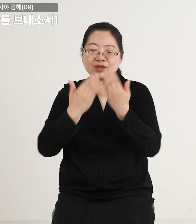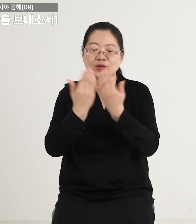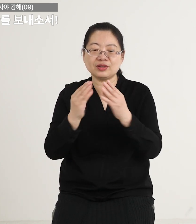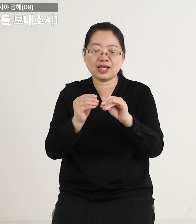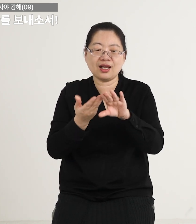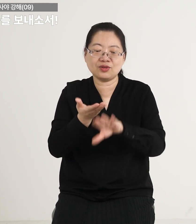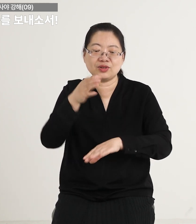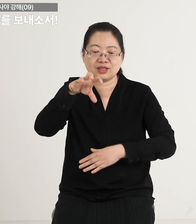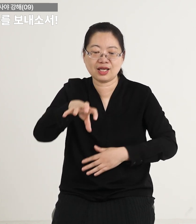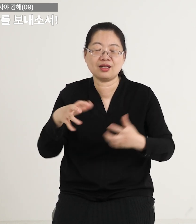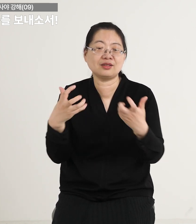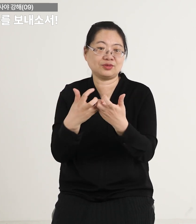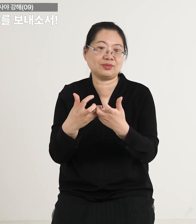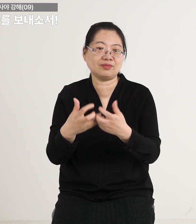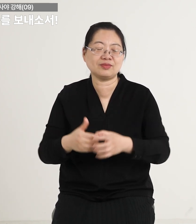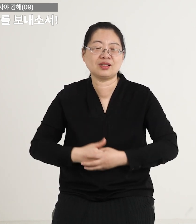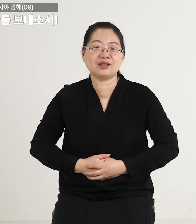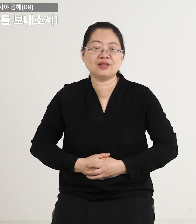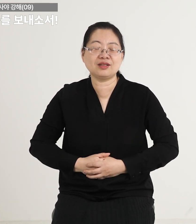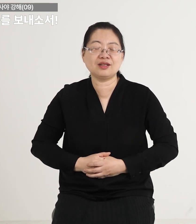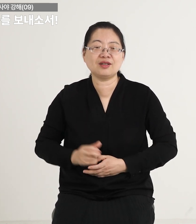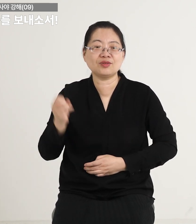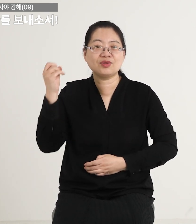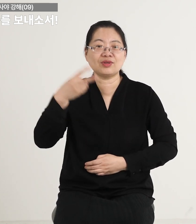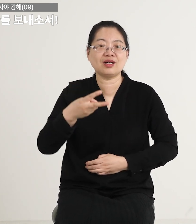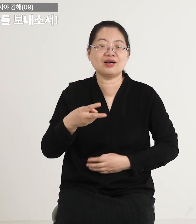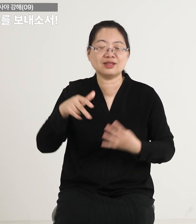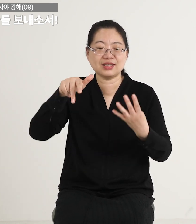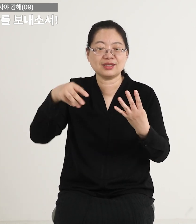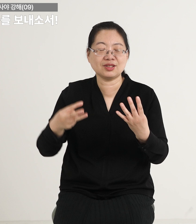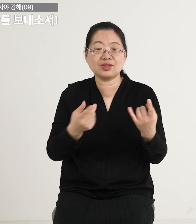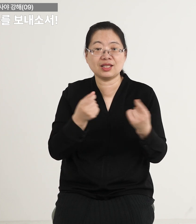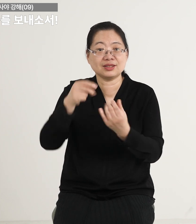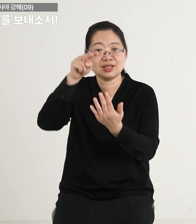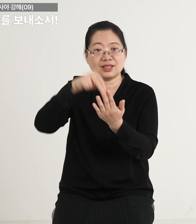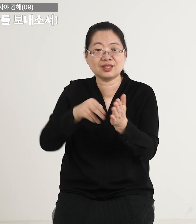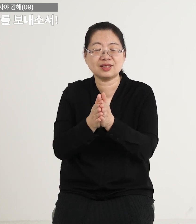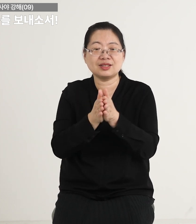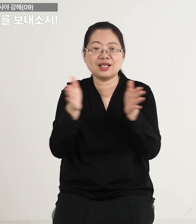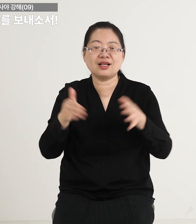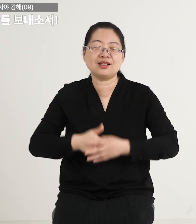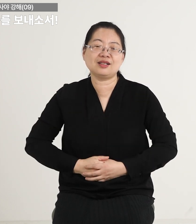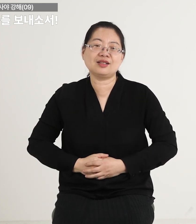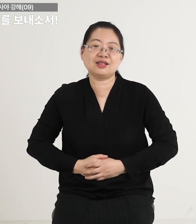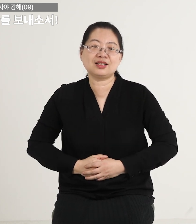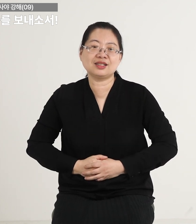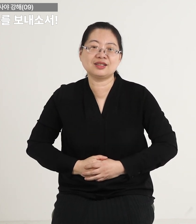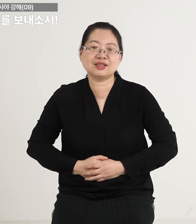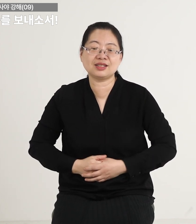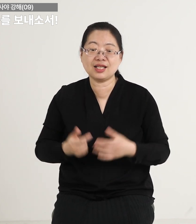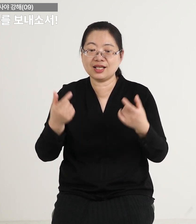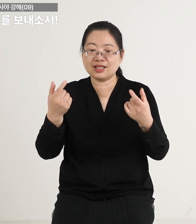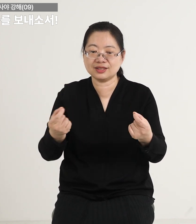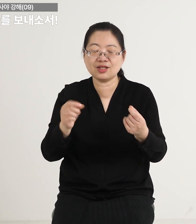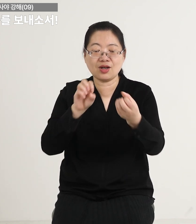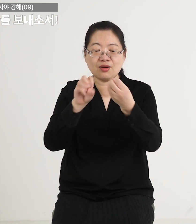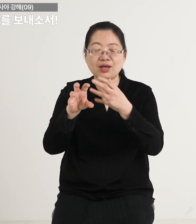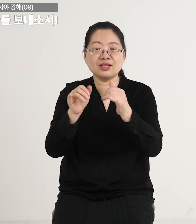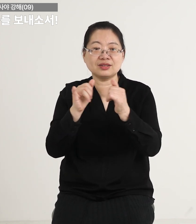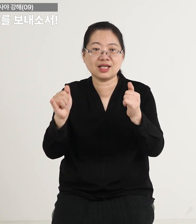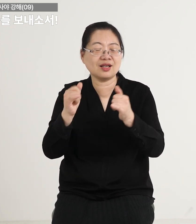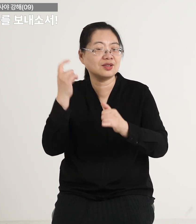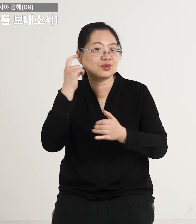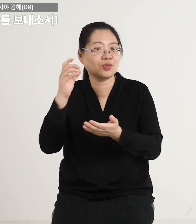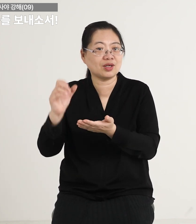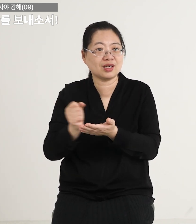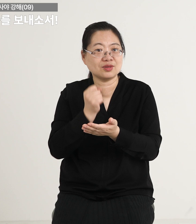땅에 충만해요. 또 4절 다 같이 한번 읽겠습니다. 시작. 이같이 화답하는 자의